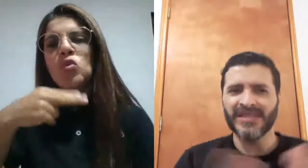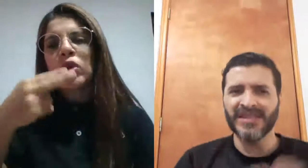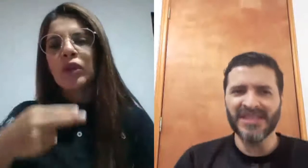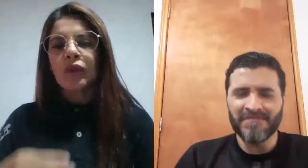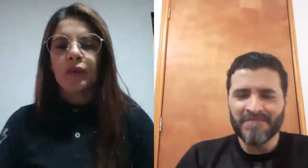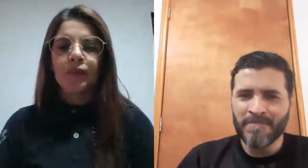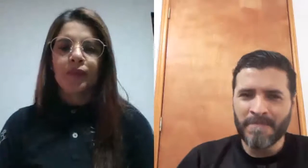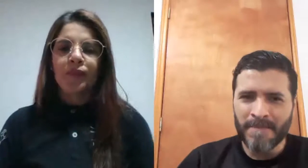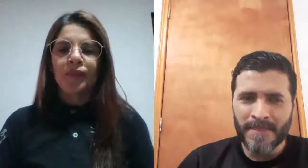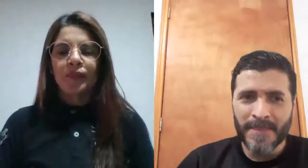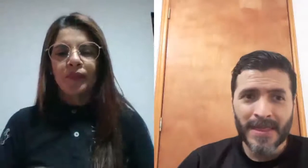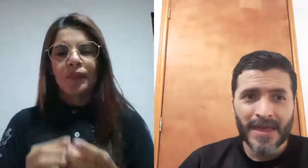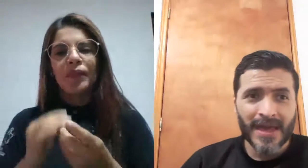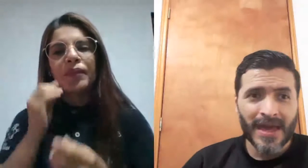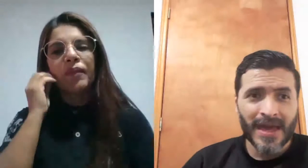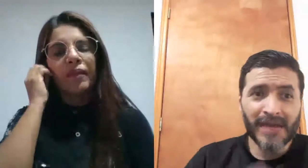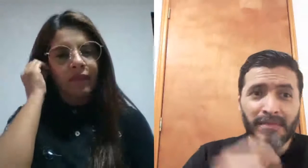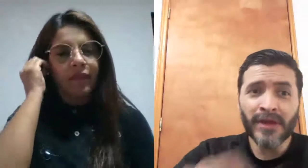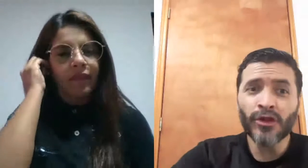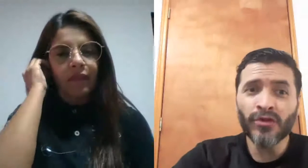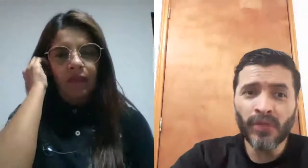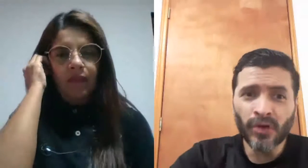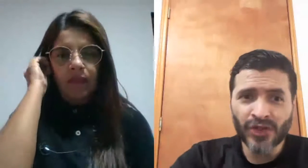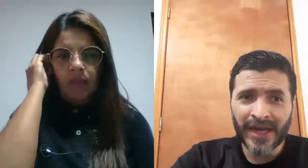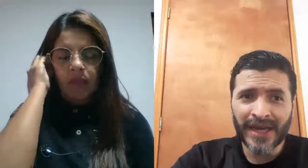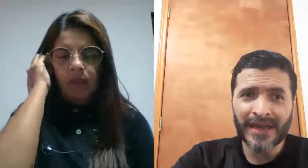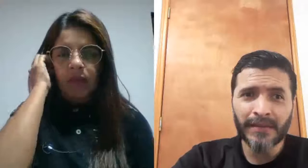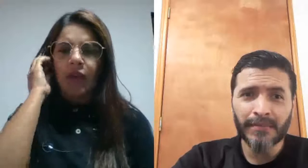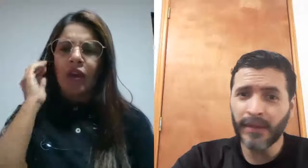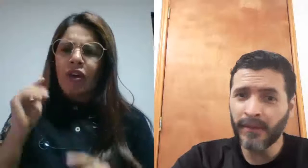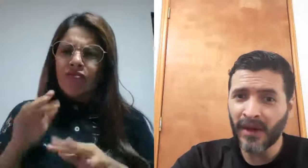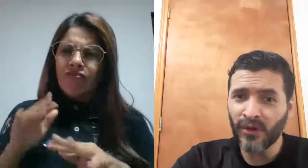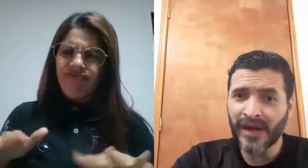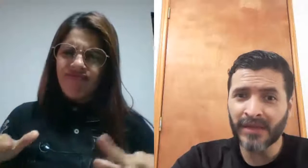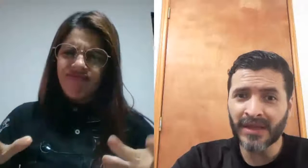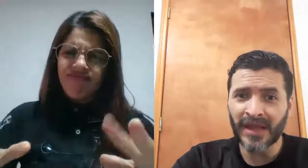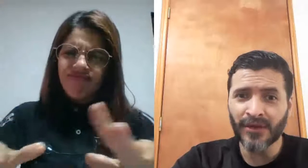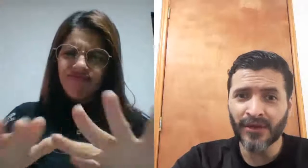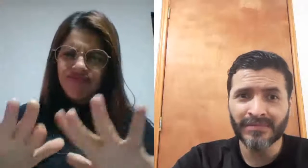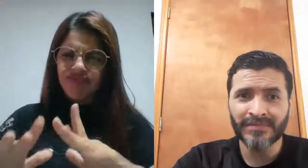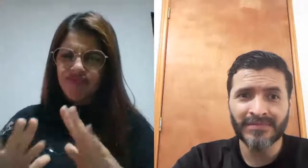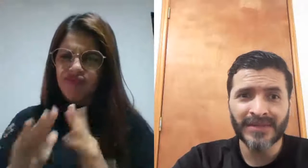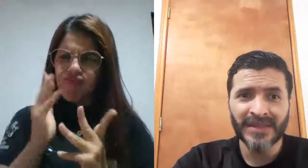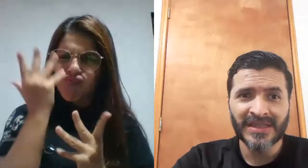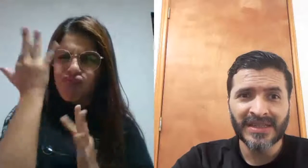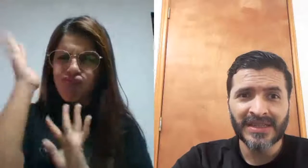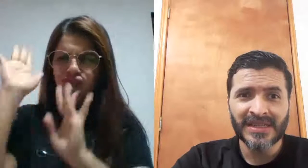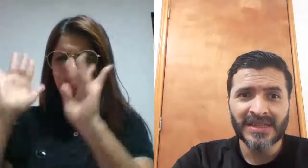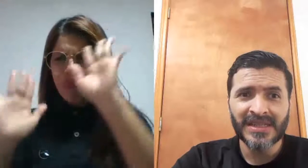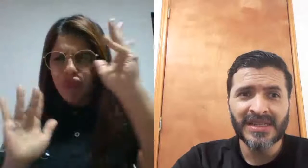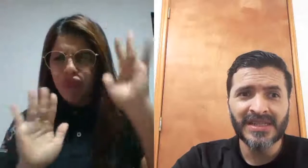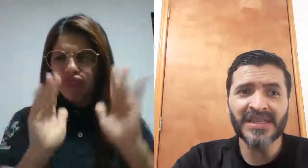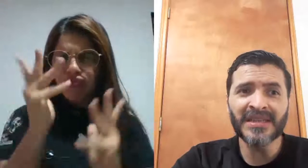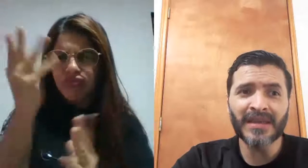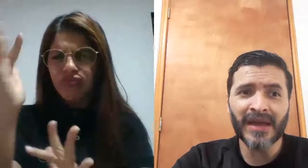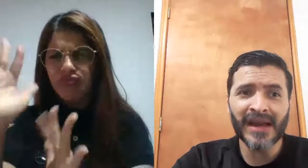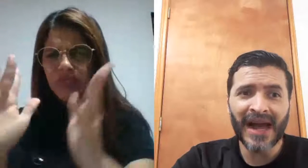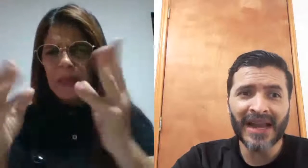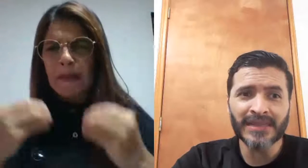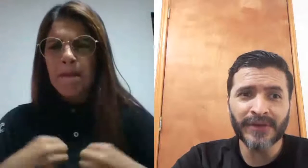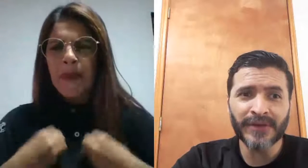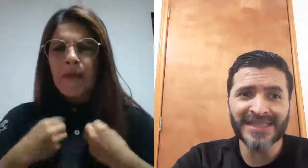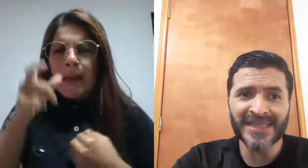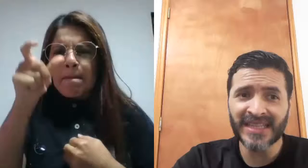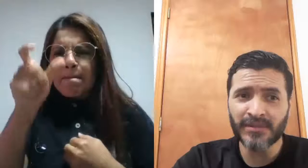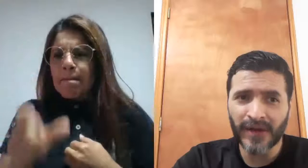Y comienza así. En medio de un bosque vivía un ermitaño, sin